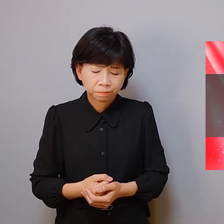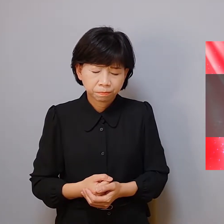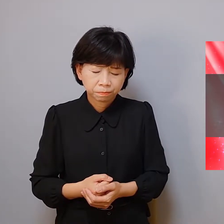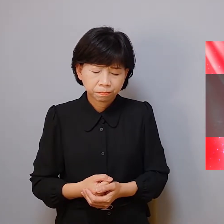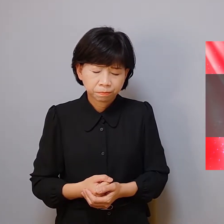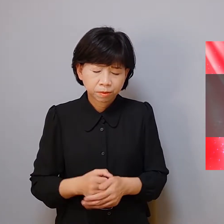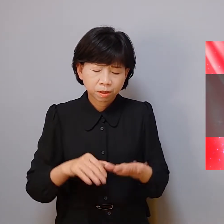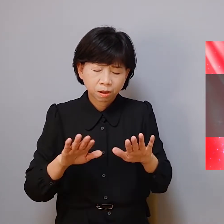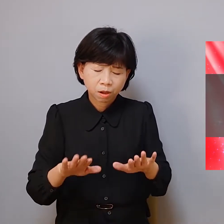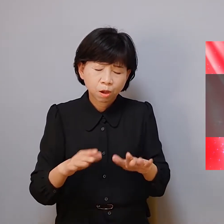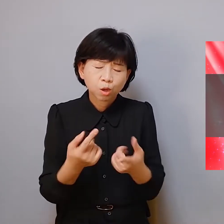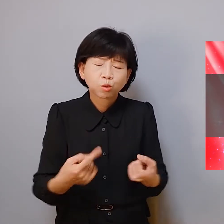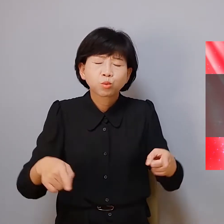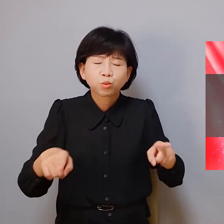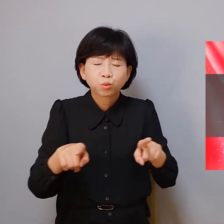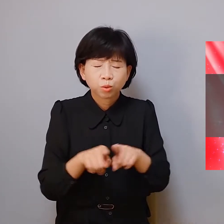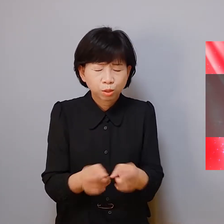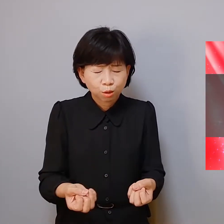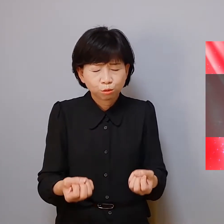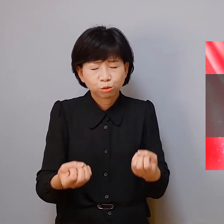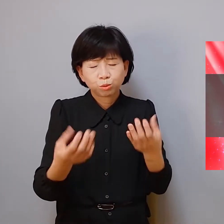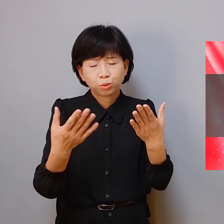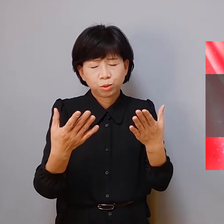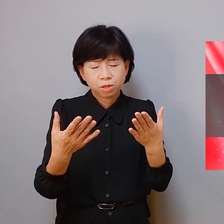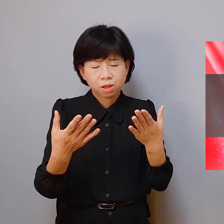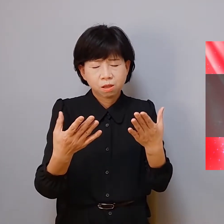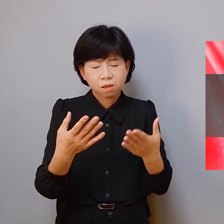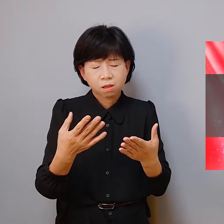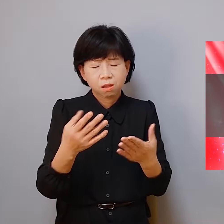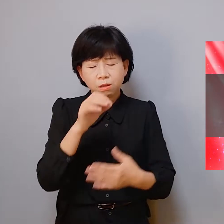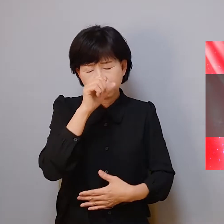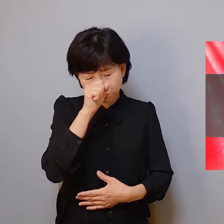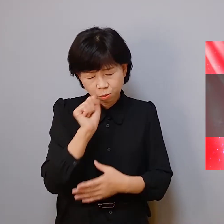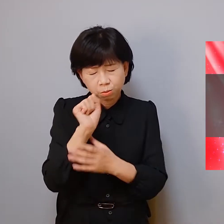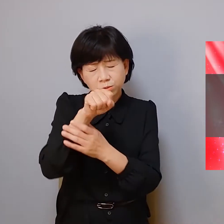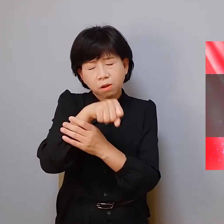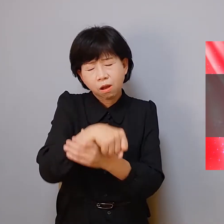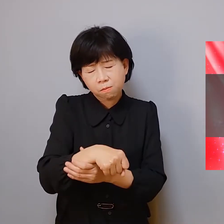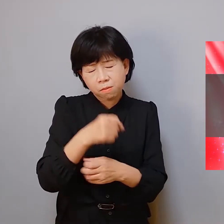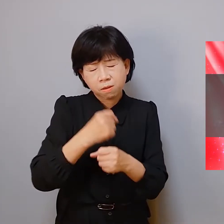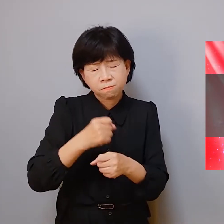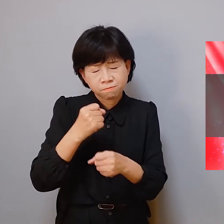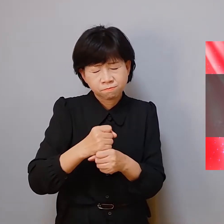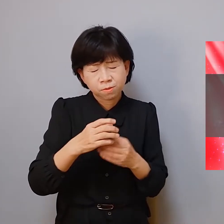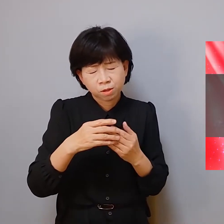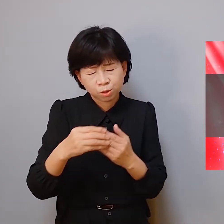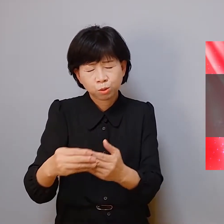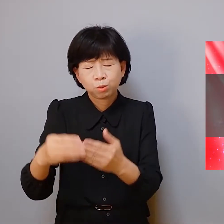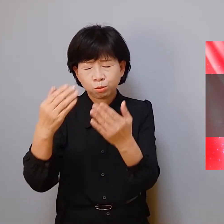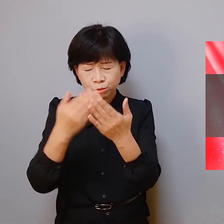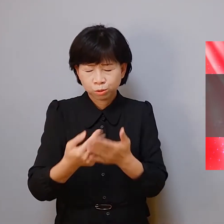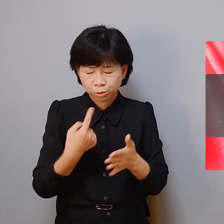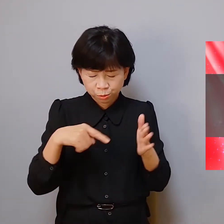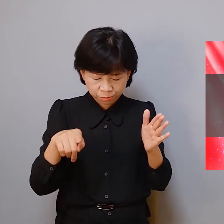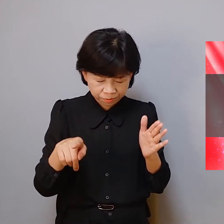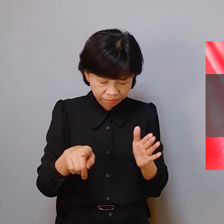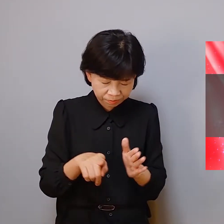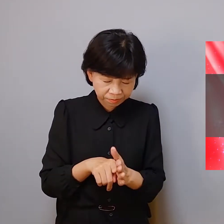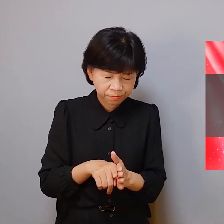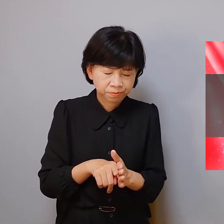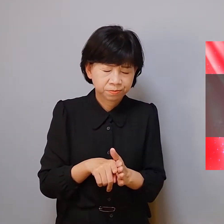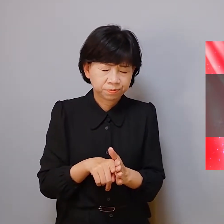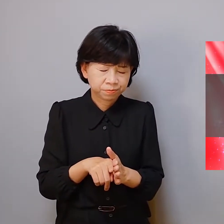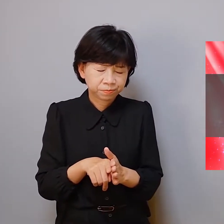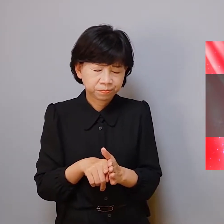현재 진행 중인 투게더 축제 행사가 좋은 열매를 맺을 수 있도록 하나님 인도하여 주실 줄 믿습니다.